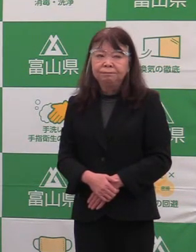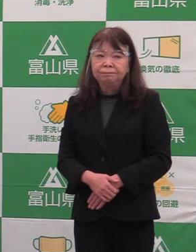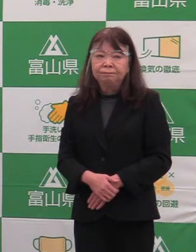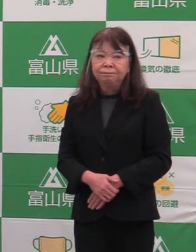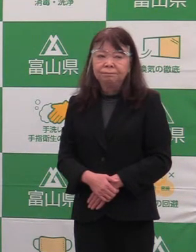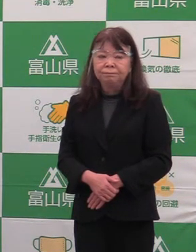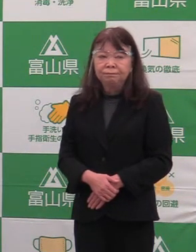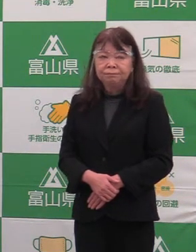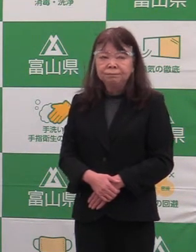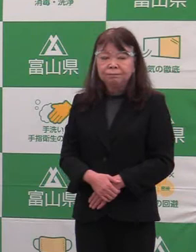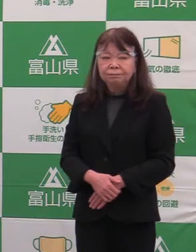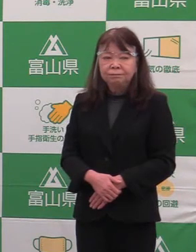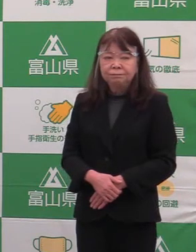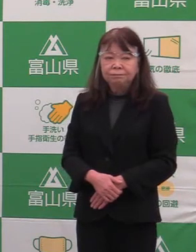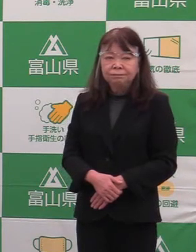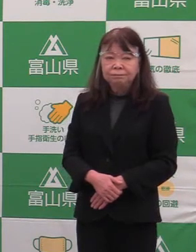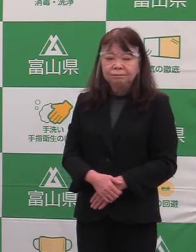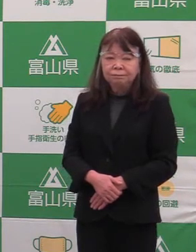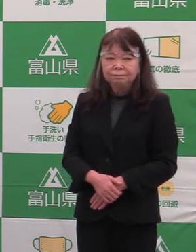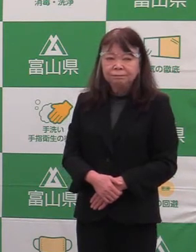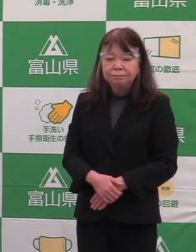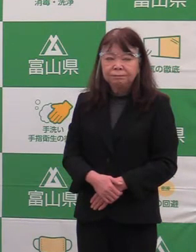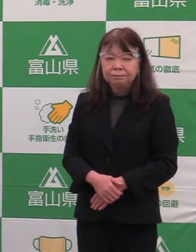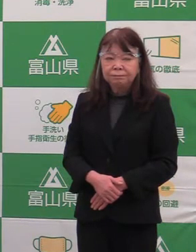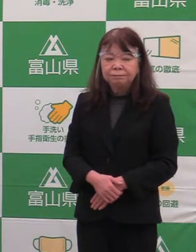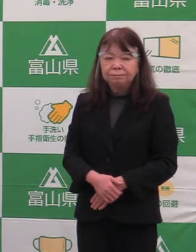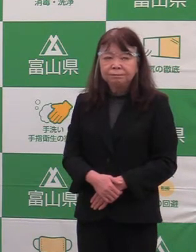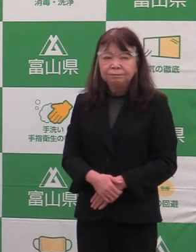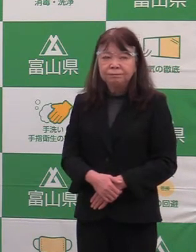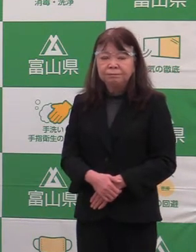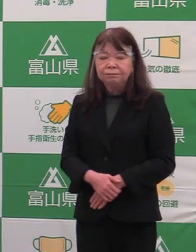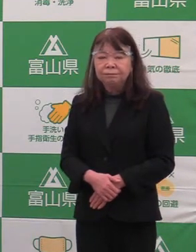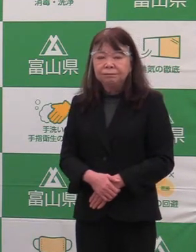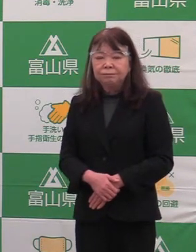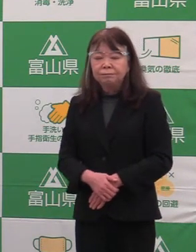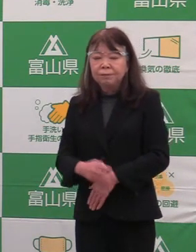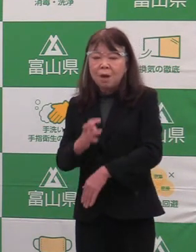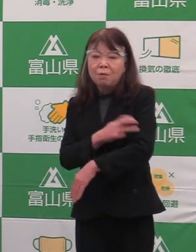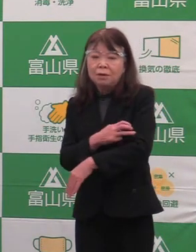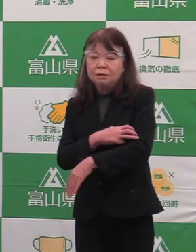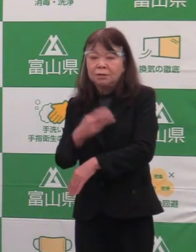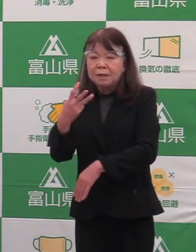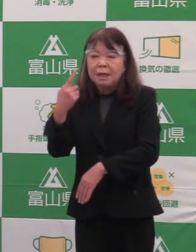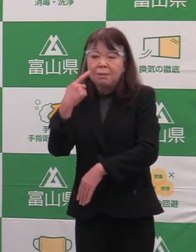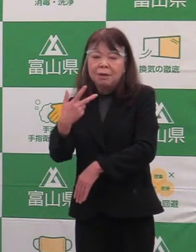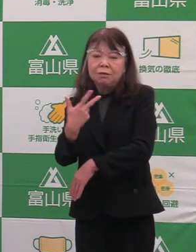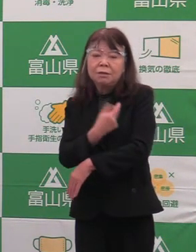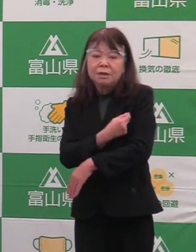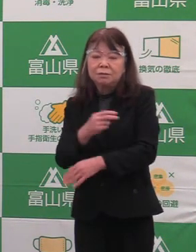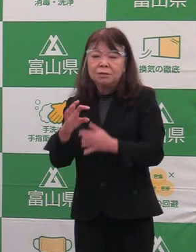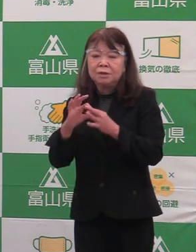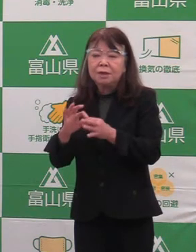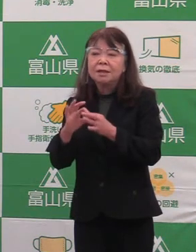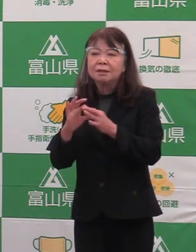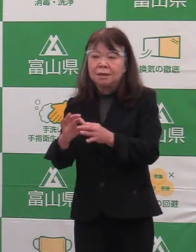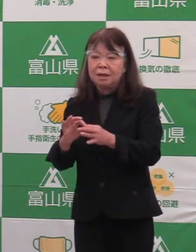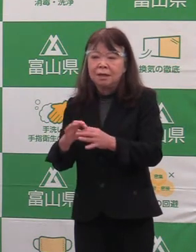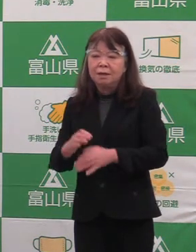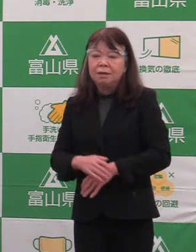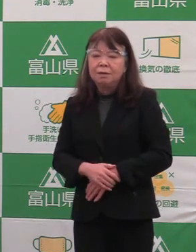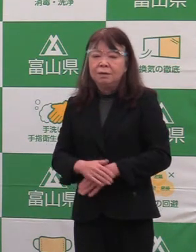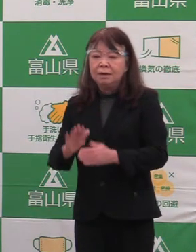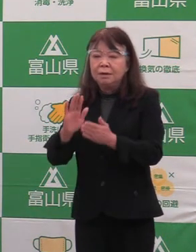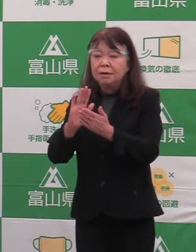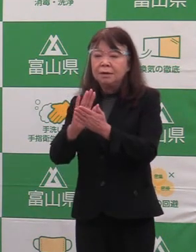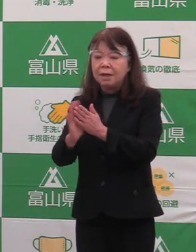時事通信の吉田です。よろしくお願いします。ワクチンの3回目の接種に関連して、県